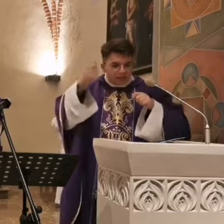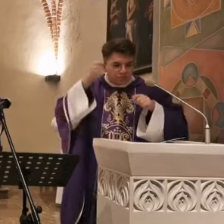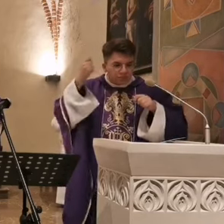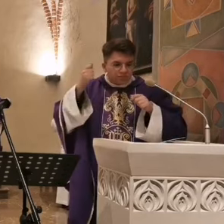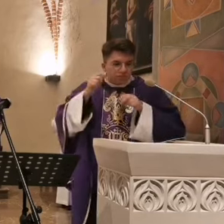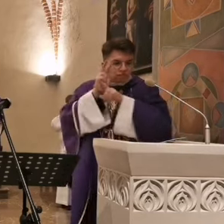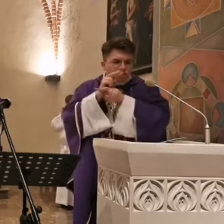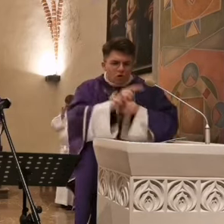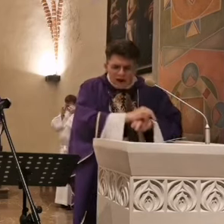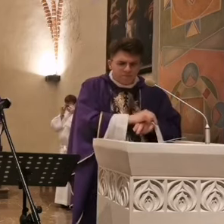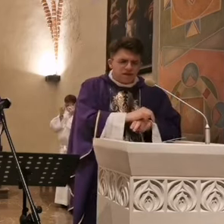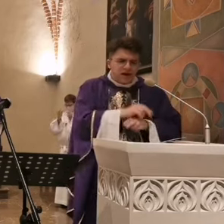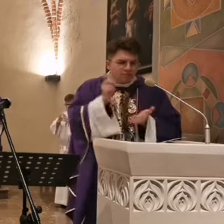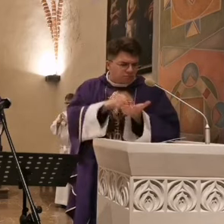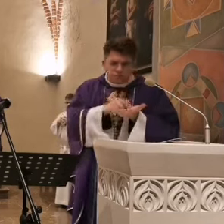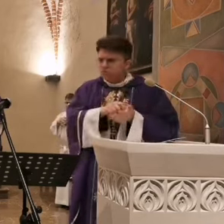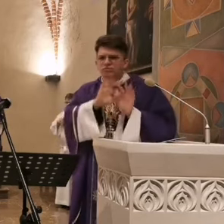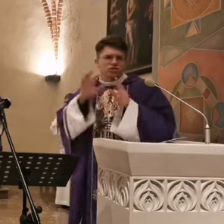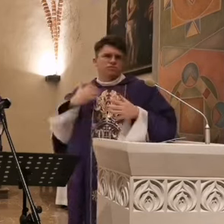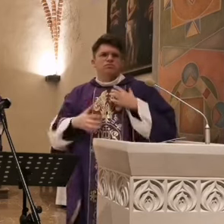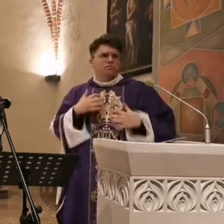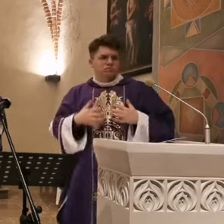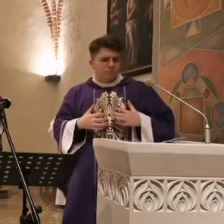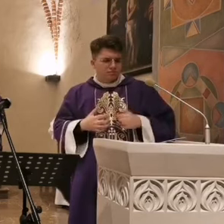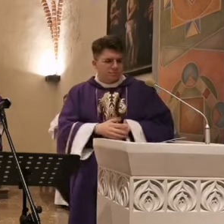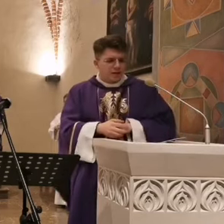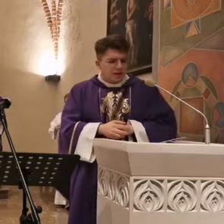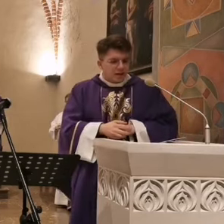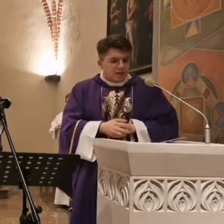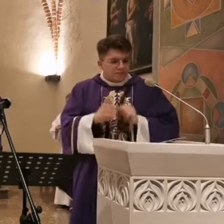owce, gołębie.